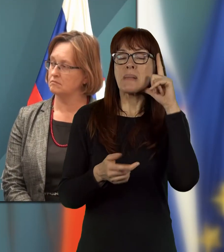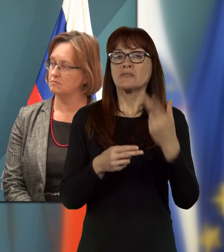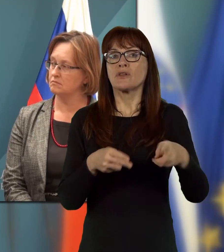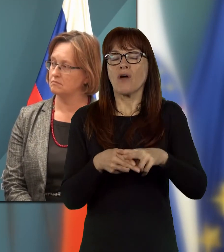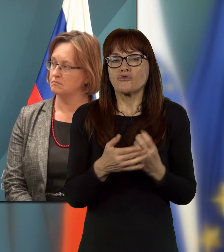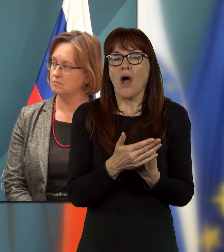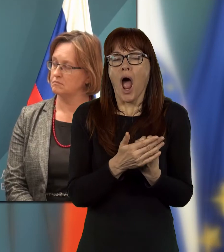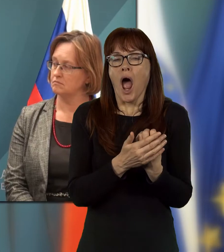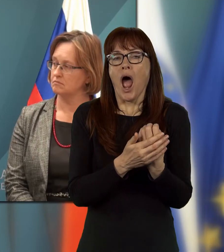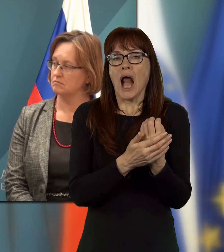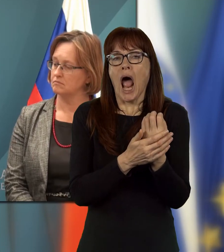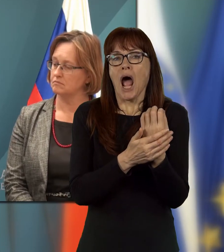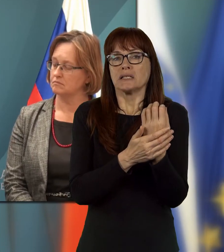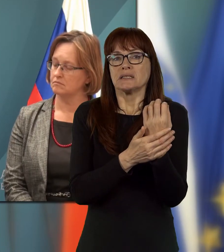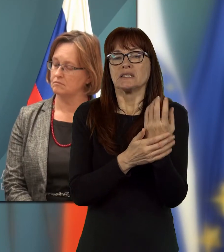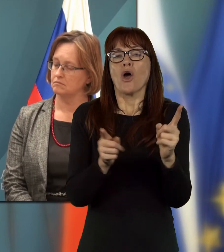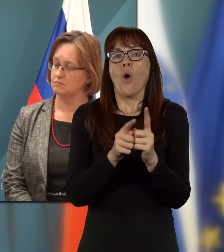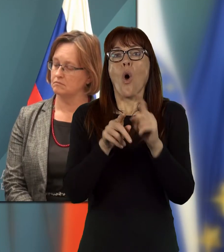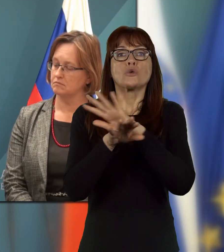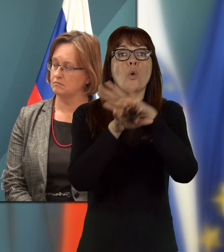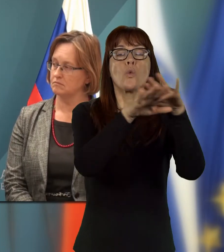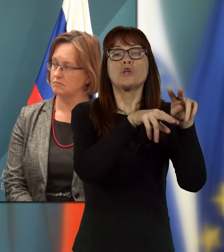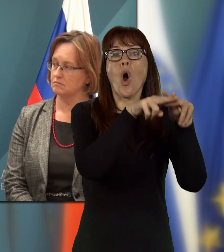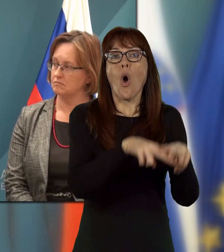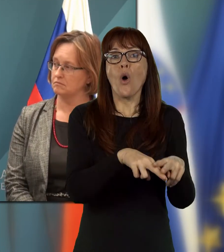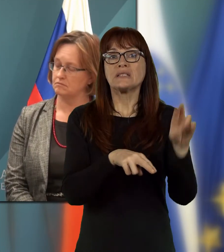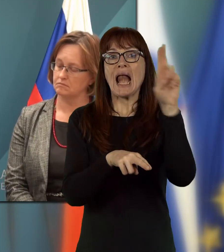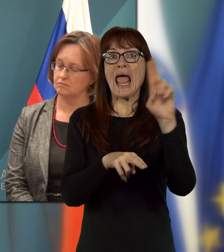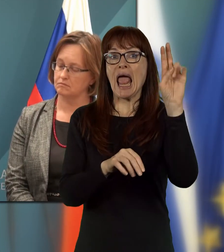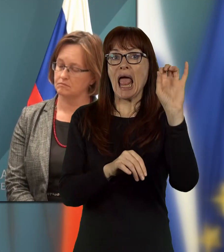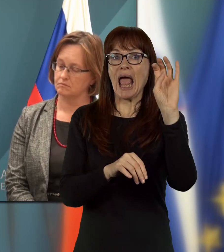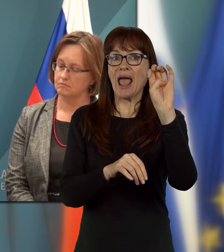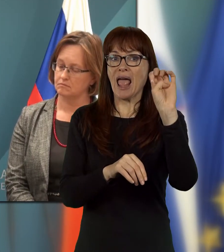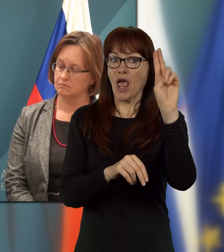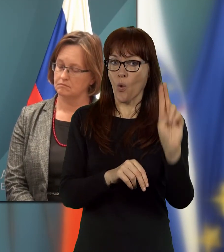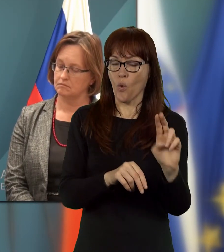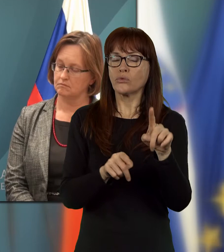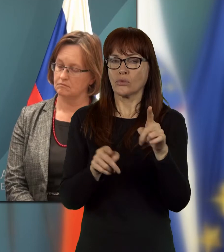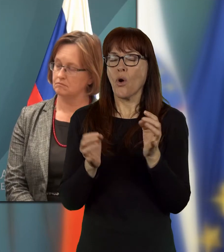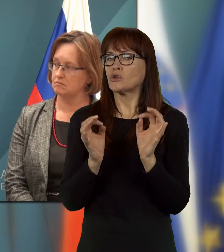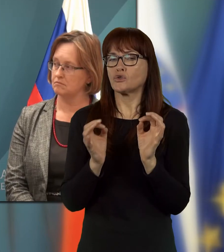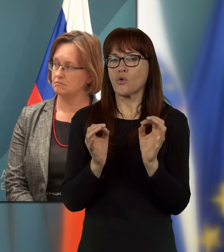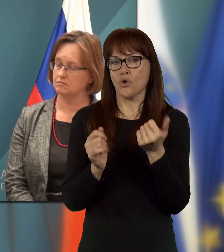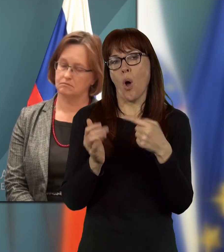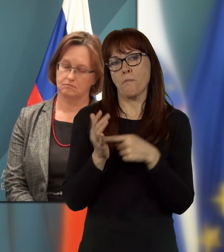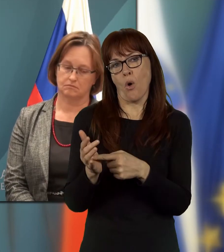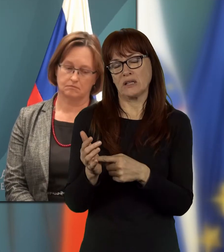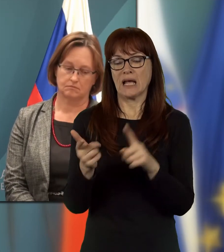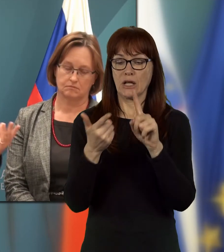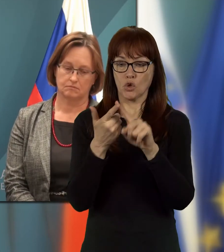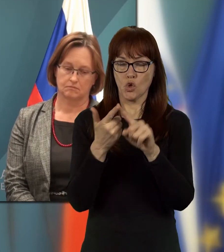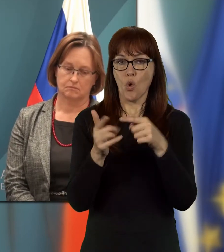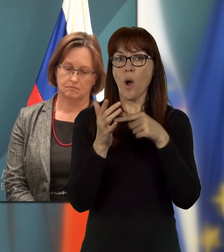letno bistveno več rast kot vsi ostali v EU-ju. Tako da to je prav gotovo en